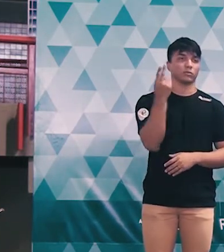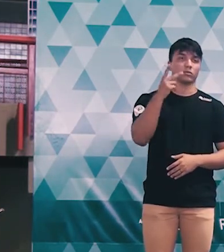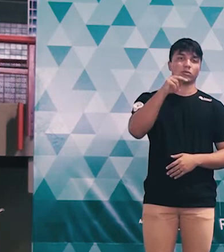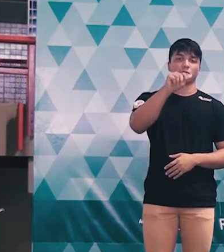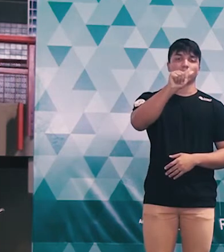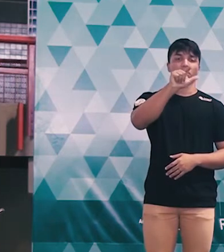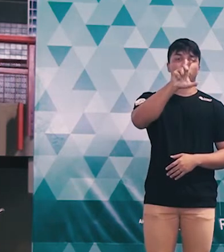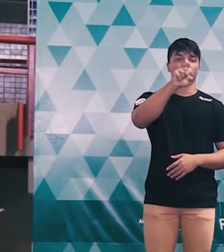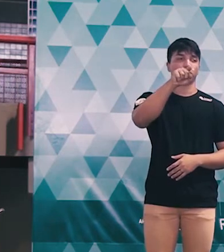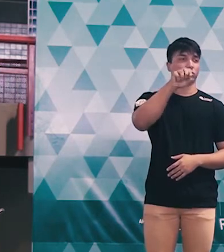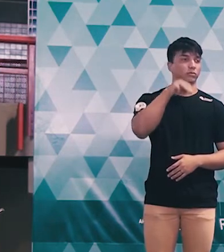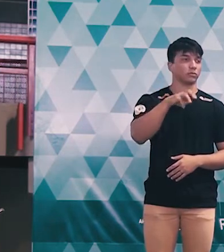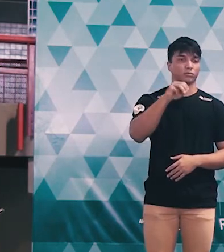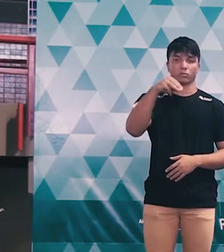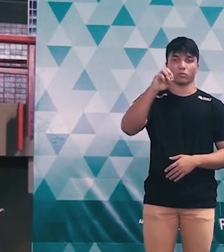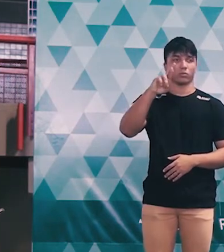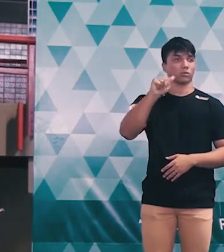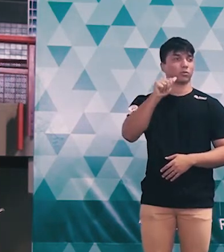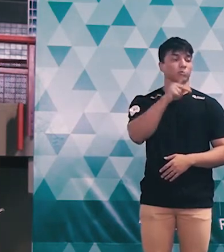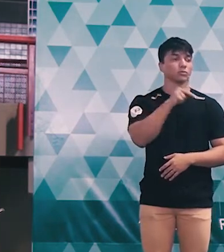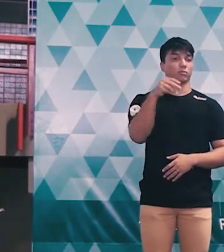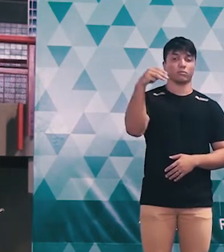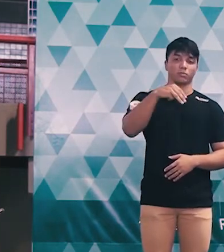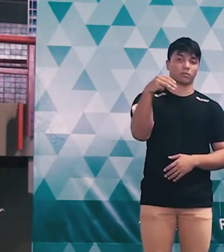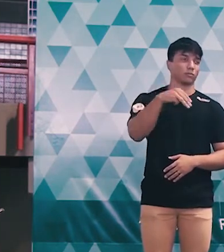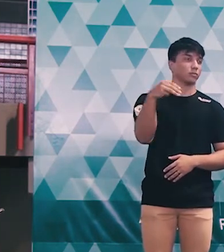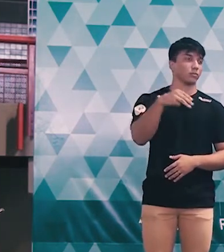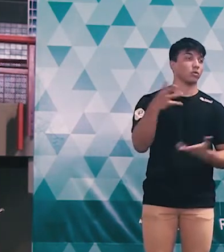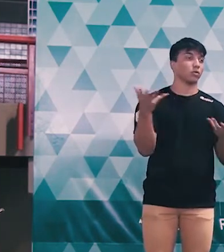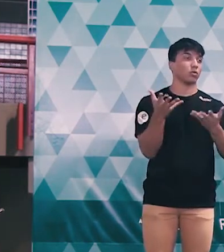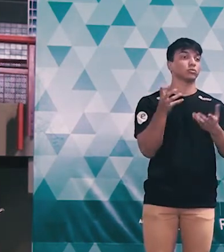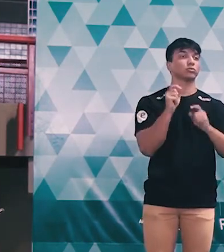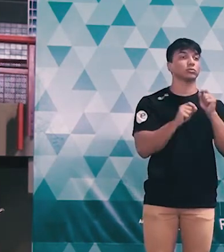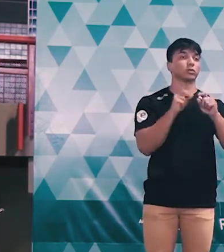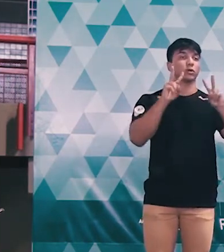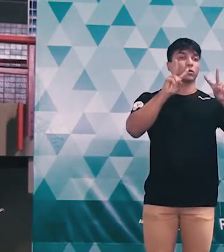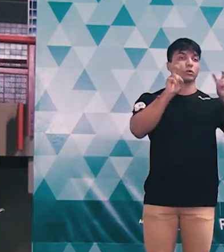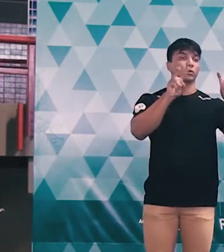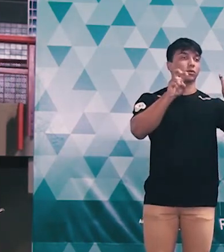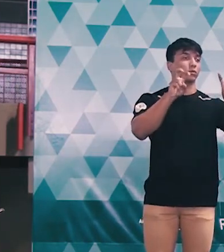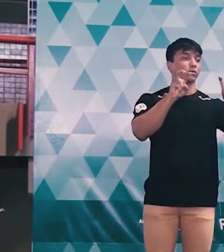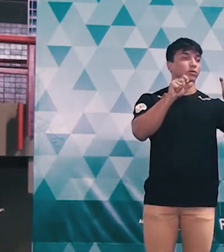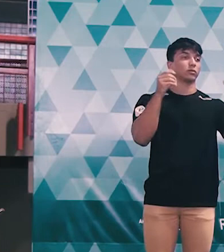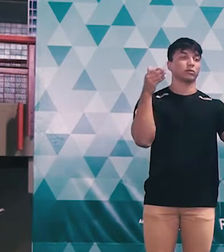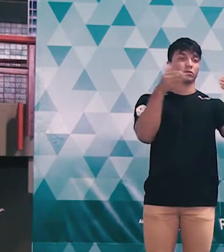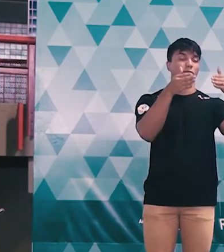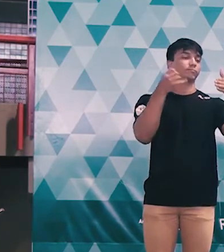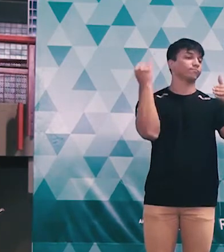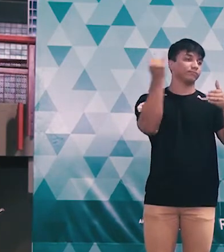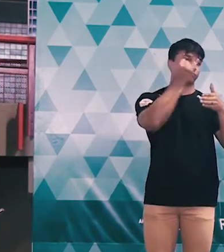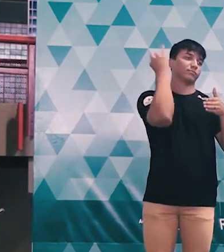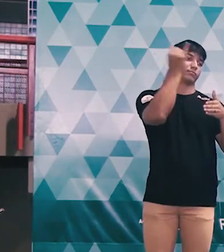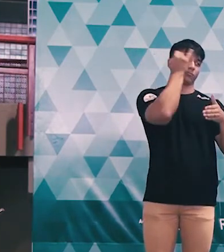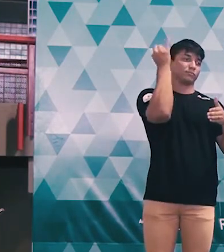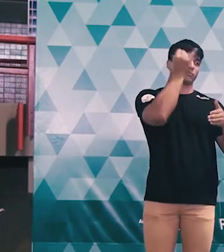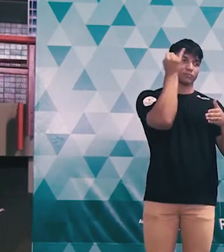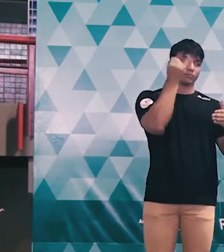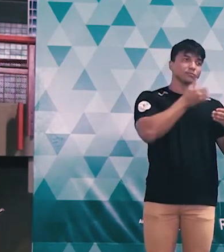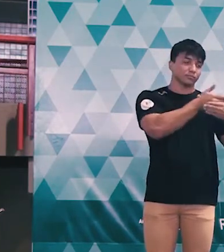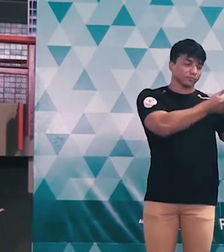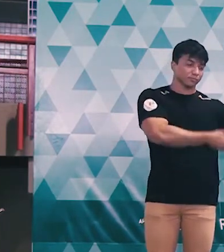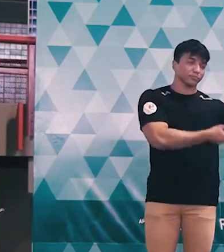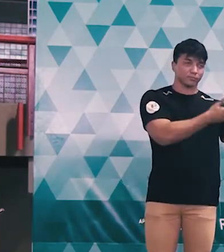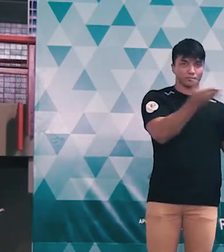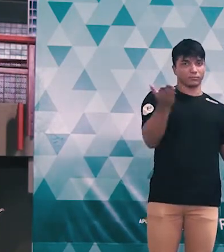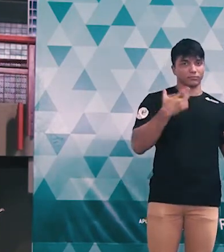Alexandre Moura, professor de matemática. E hoje a gente vai estudar um tema que é de extrema importância para a prova de